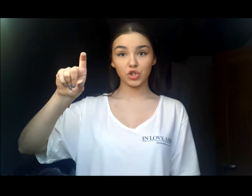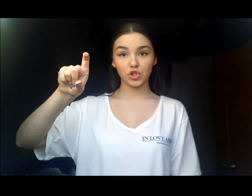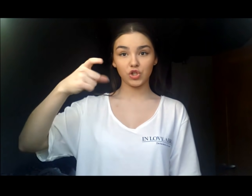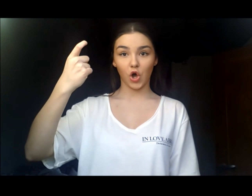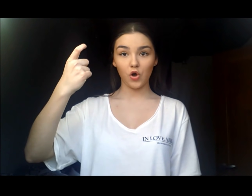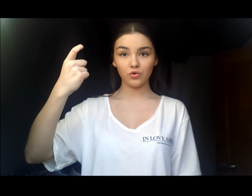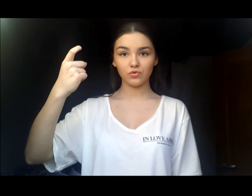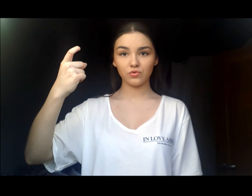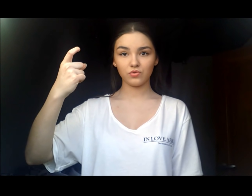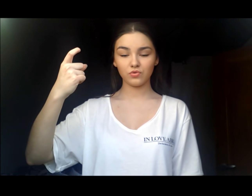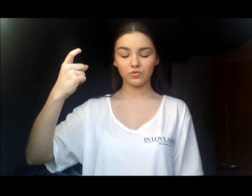Co?